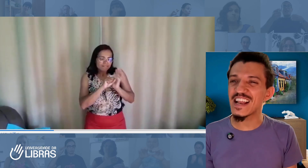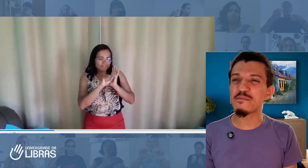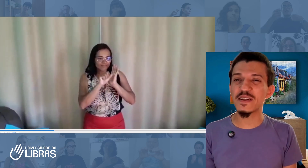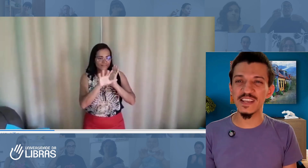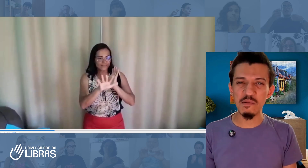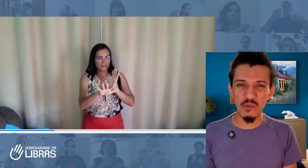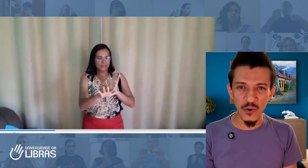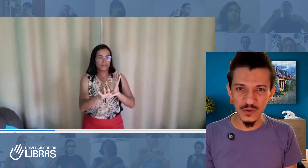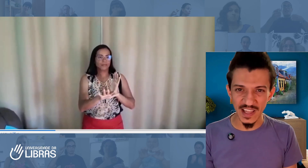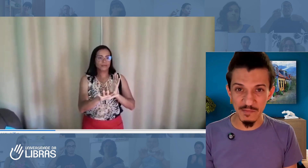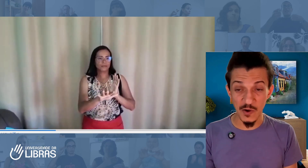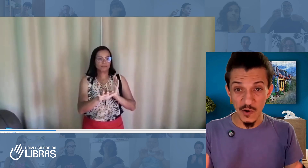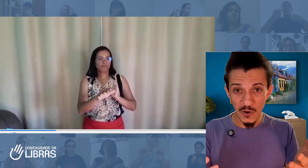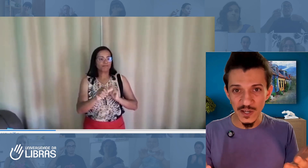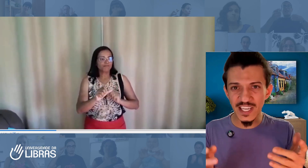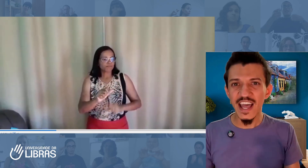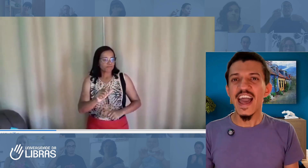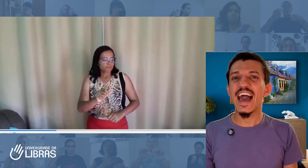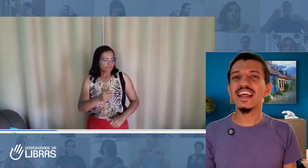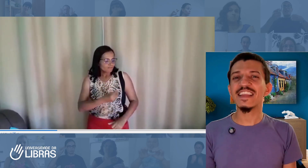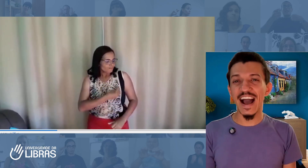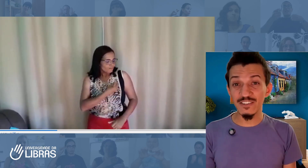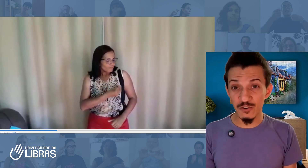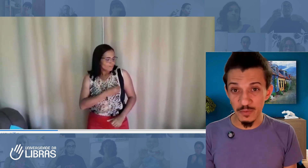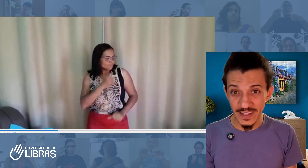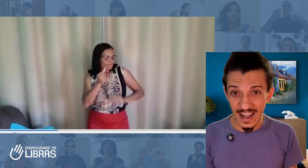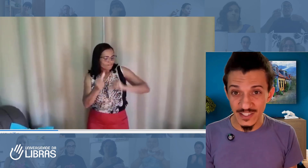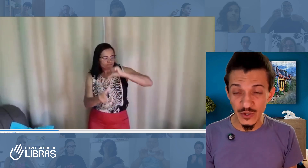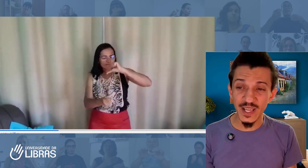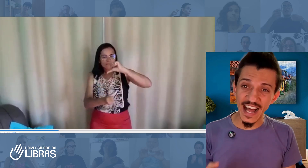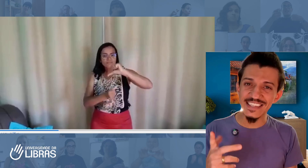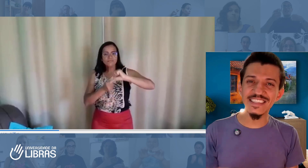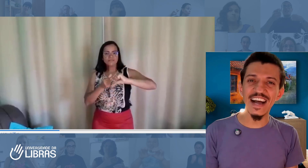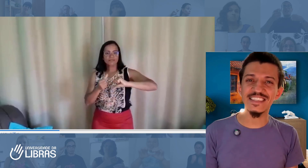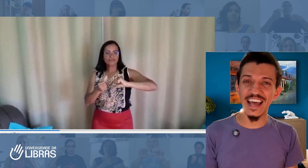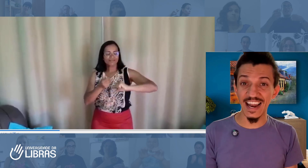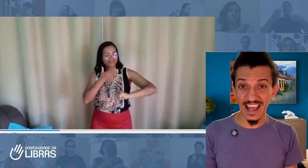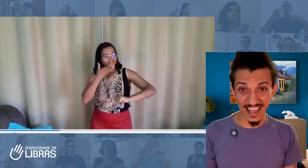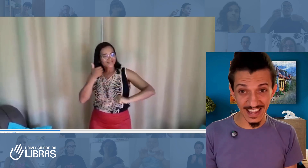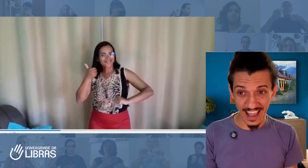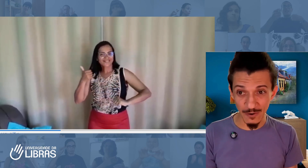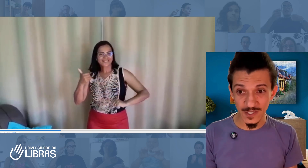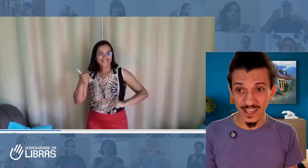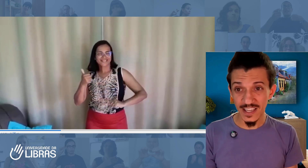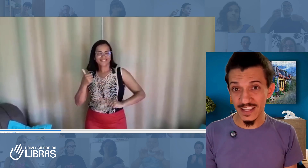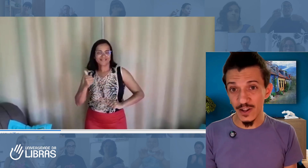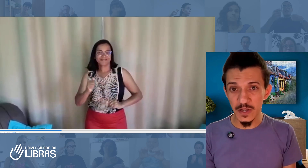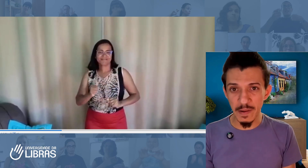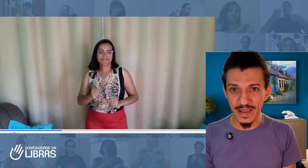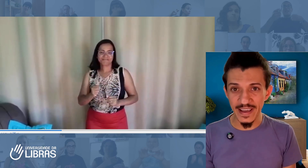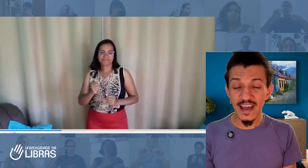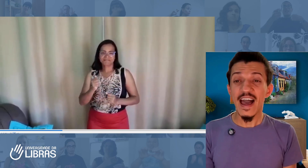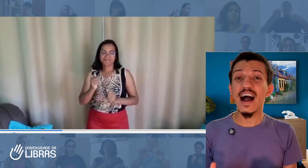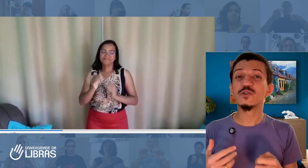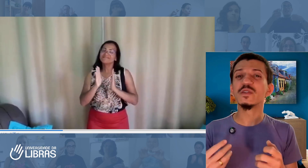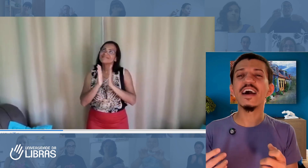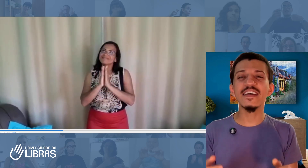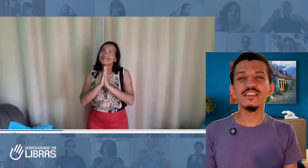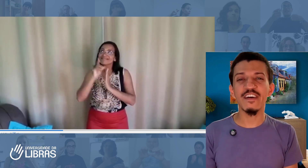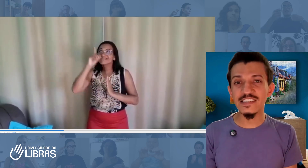em pouco tempo. Hoje, ela interage com a comunidade surda lá da cidade dela, em Ilhéus, interior da Bahia, ajudando em diversas